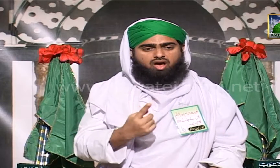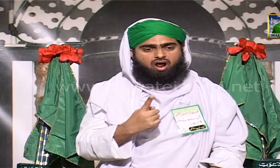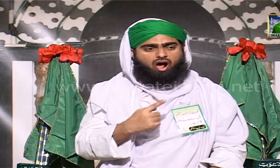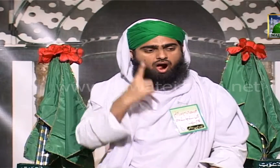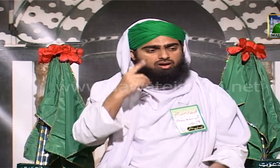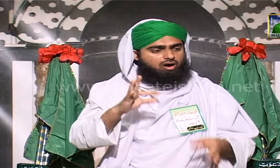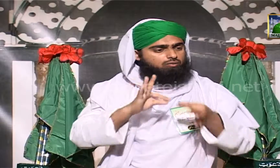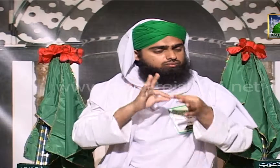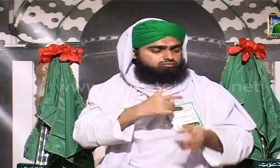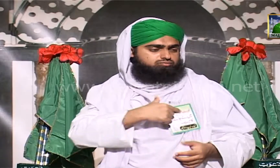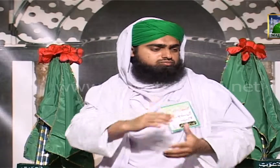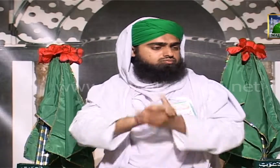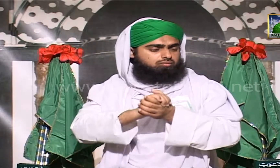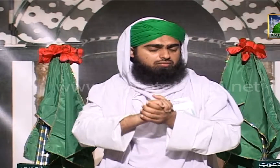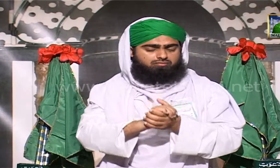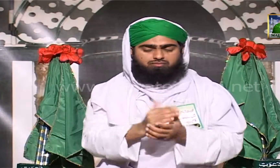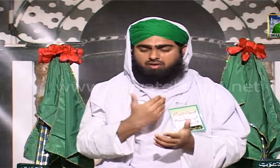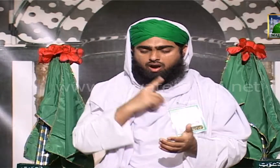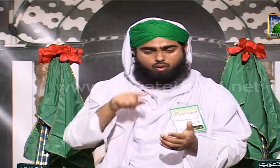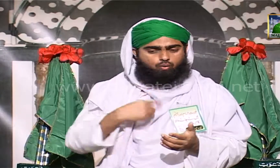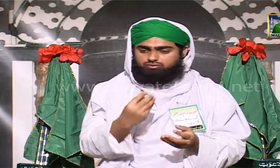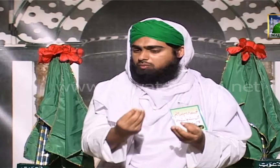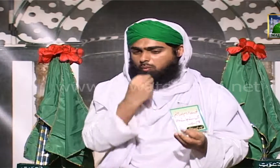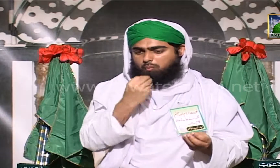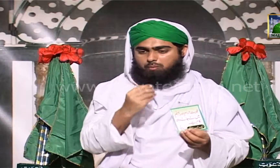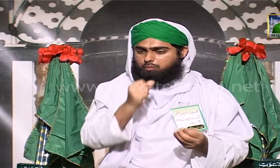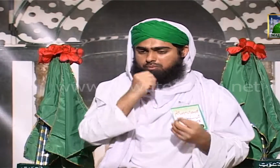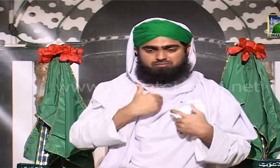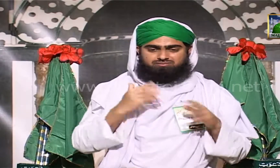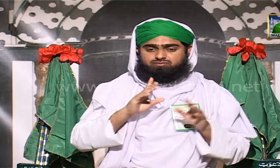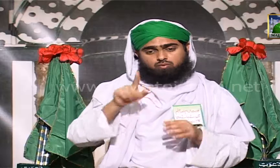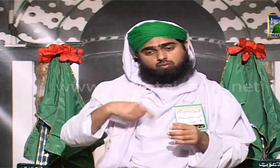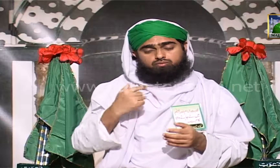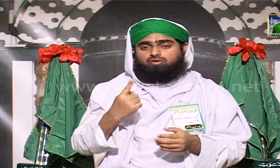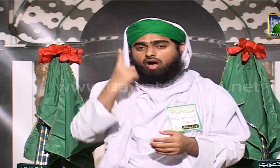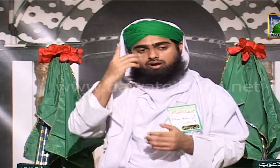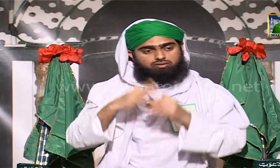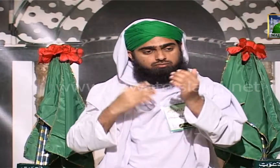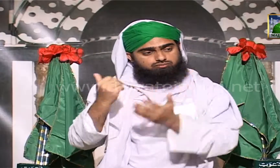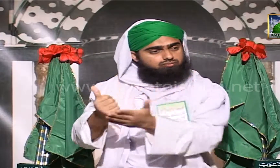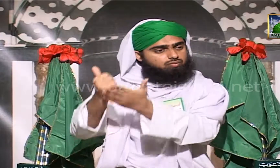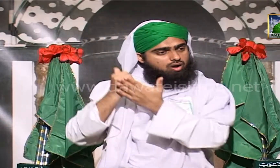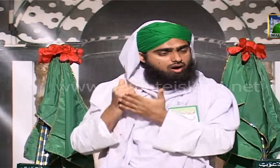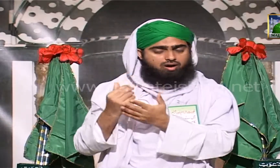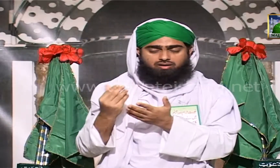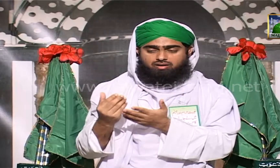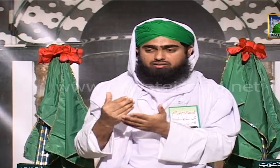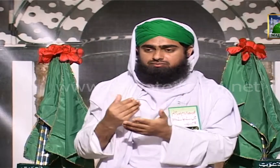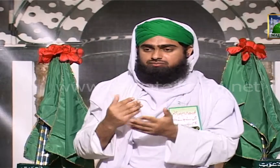اے اللہ اس وقت تک کچھ بھی نہیں کھاؤں گا جب تک کوئی غیب سے مجھے کھلائے پلائے